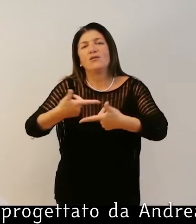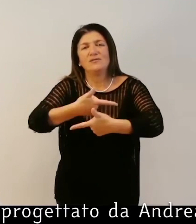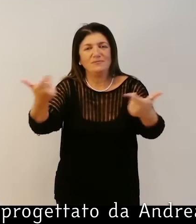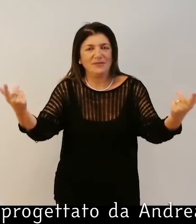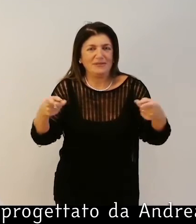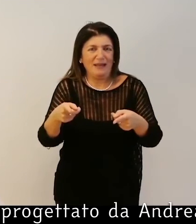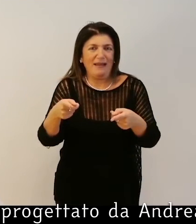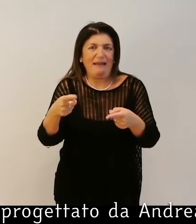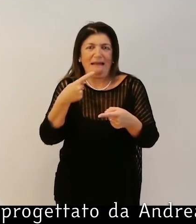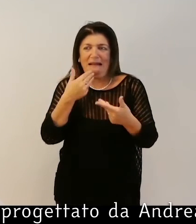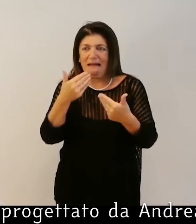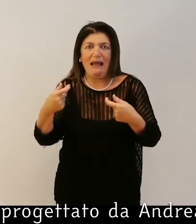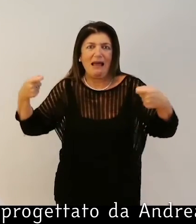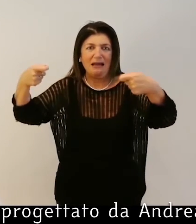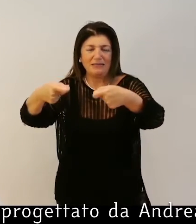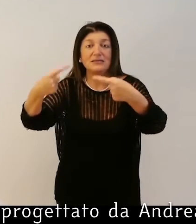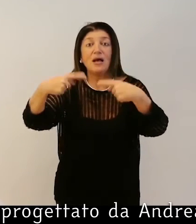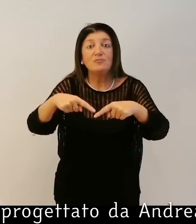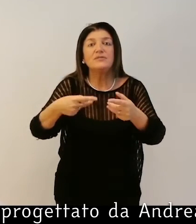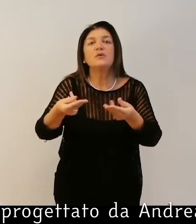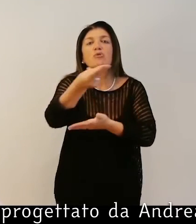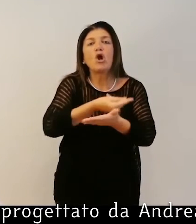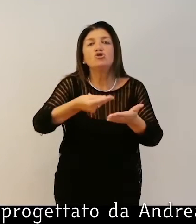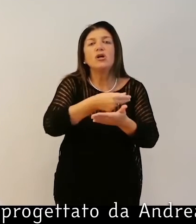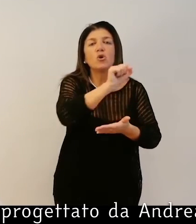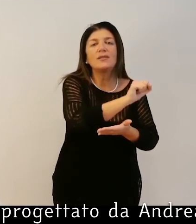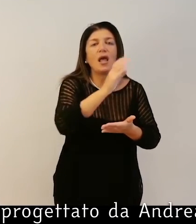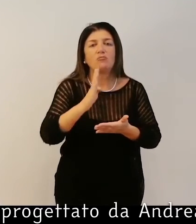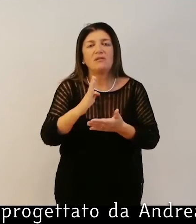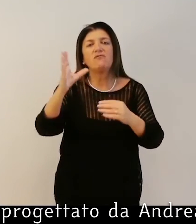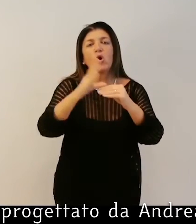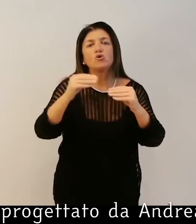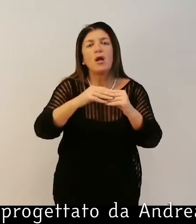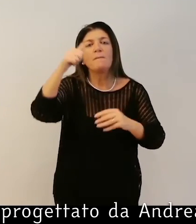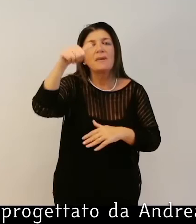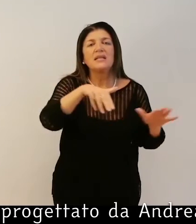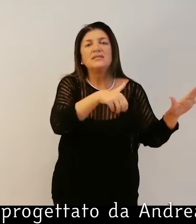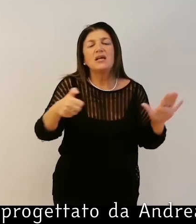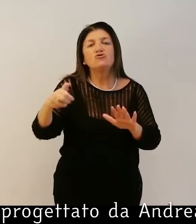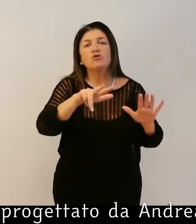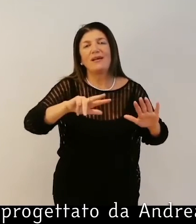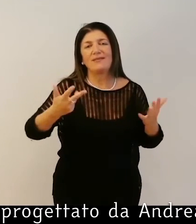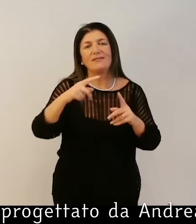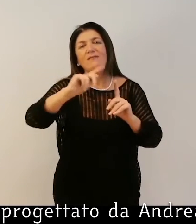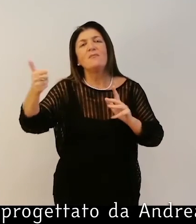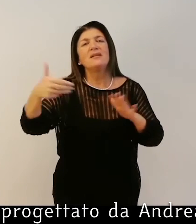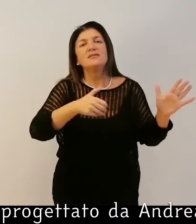L'edificio, progettato da Andrea Pippi, fu costruito tra il 1683 e il